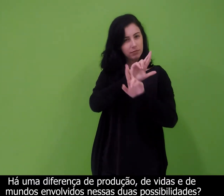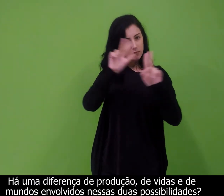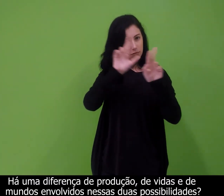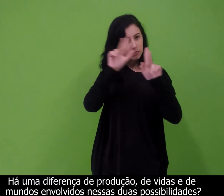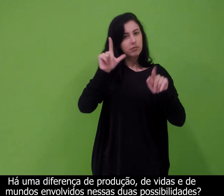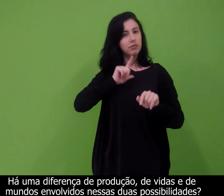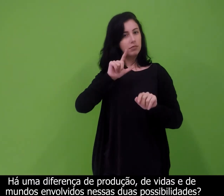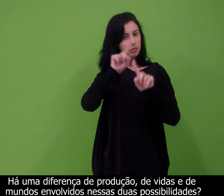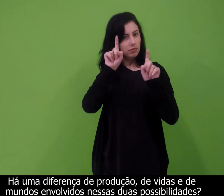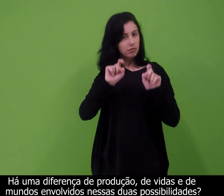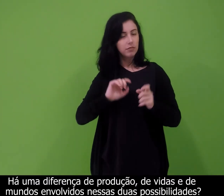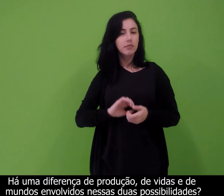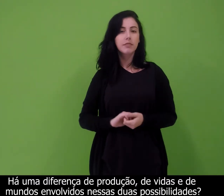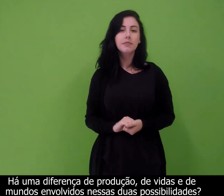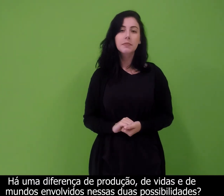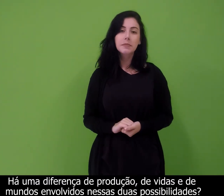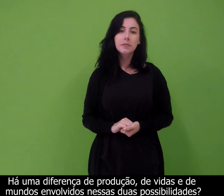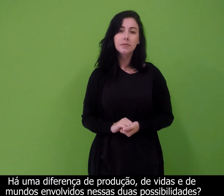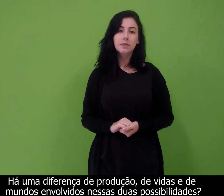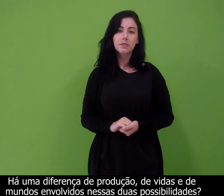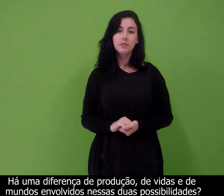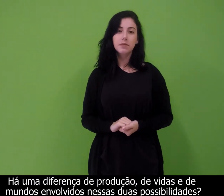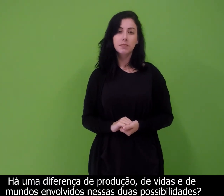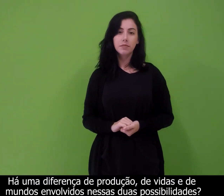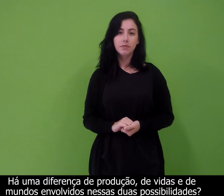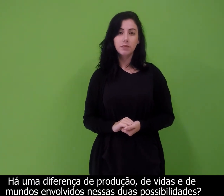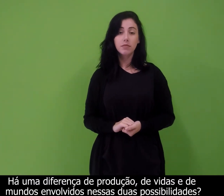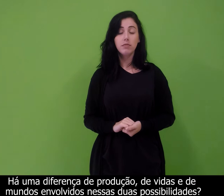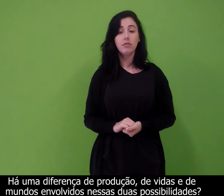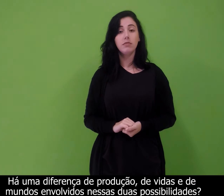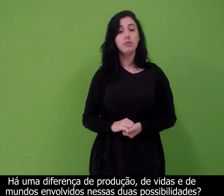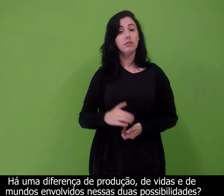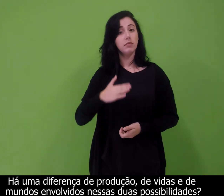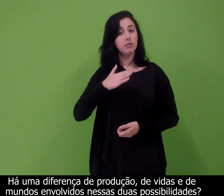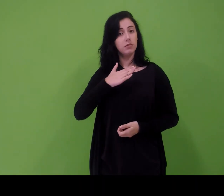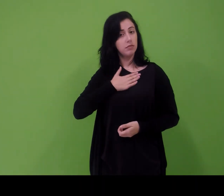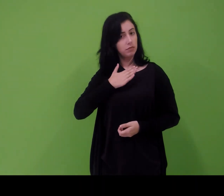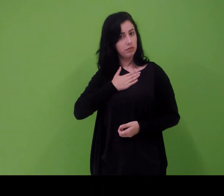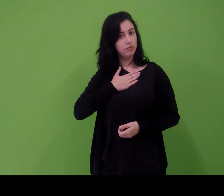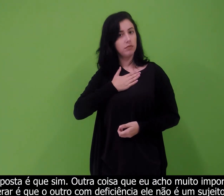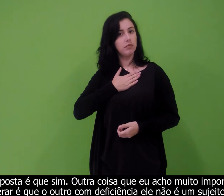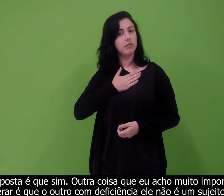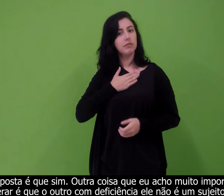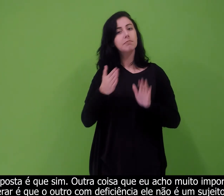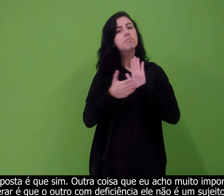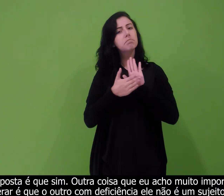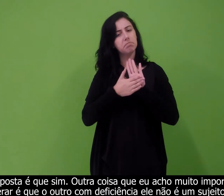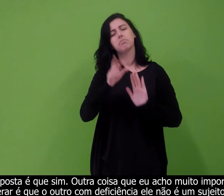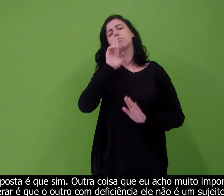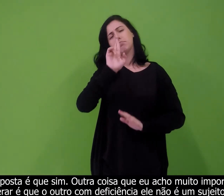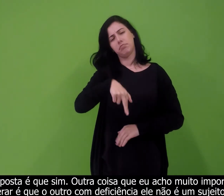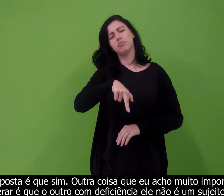diferença de produção de vidas e de mundos envolvido nessas duas possibilidades? A minha aposta é de que